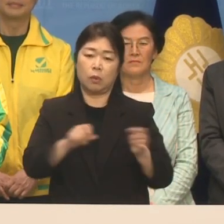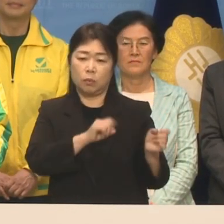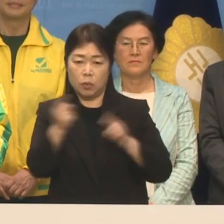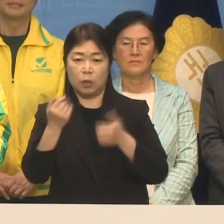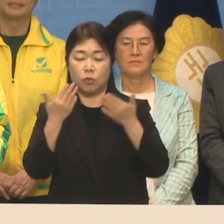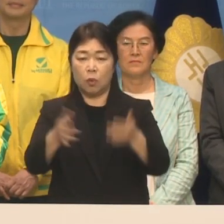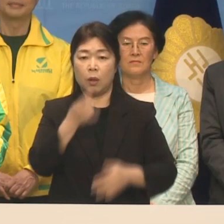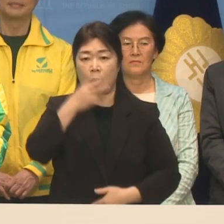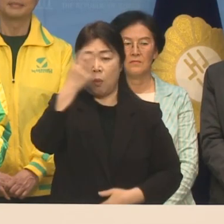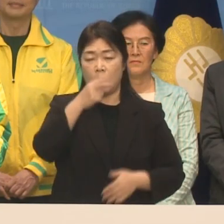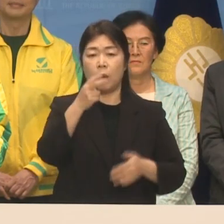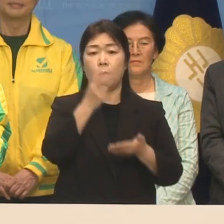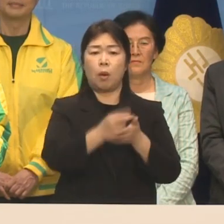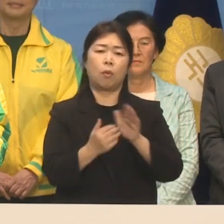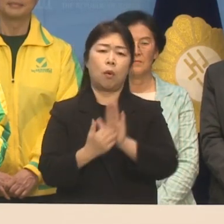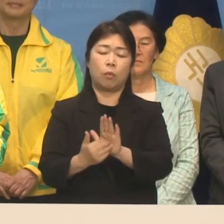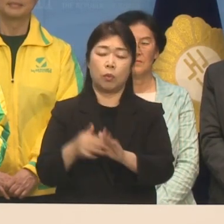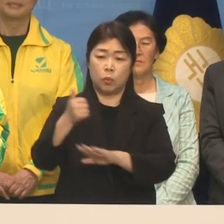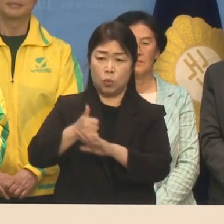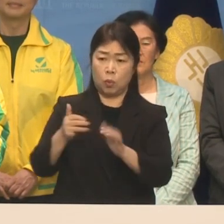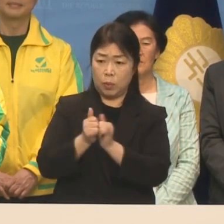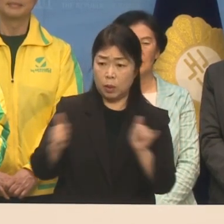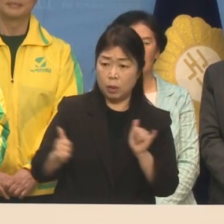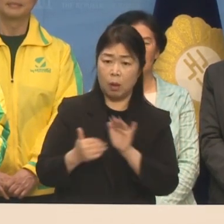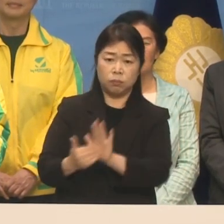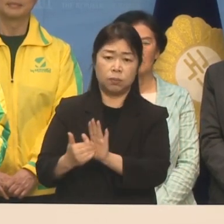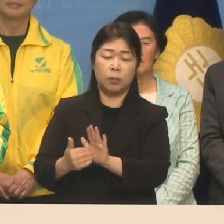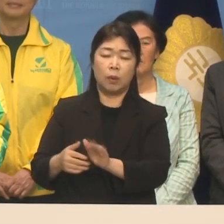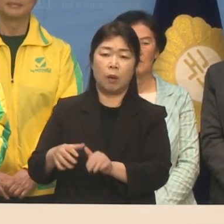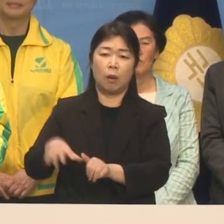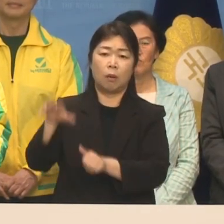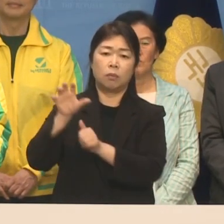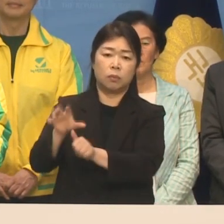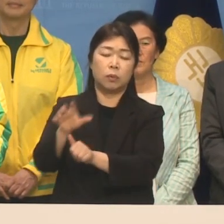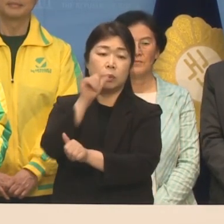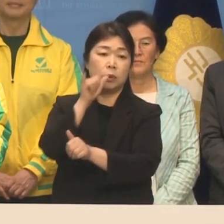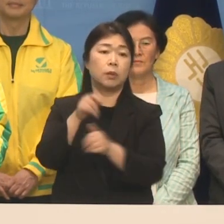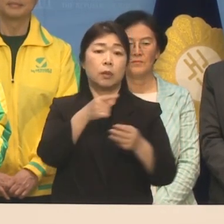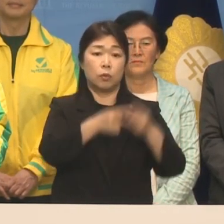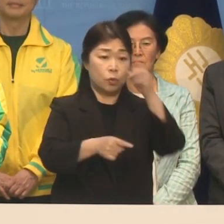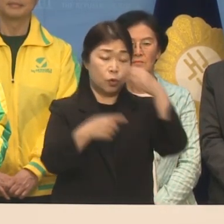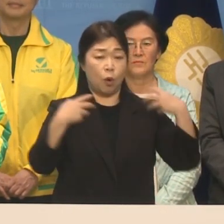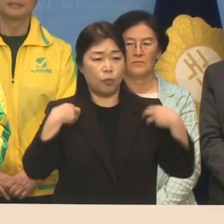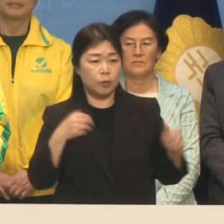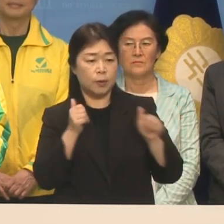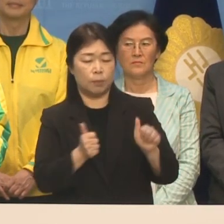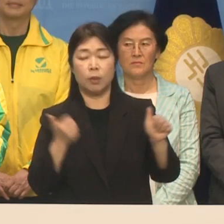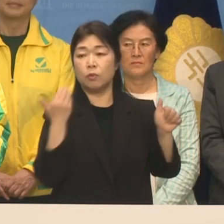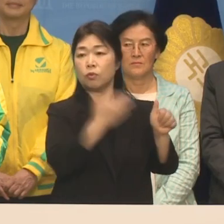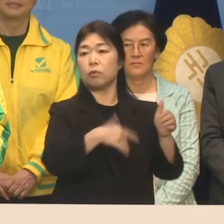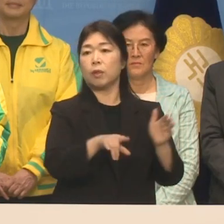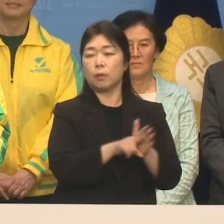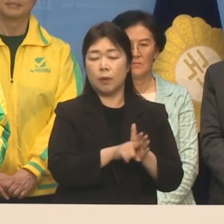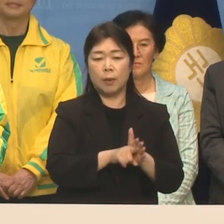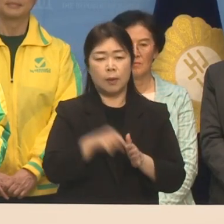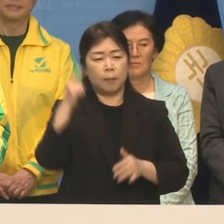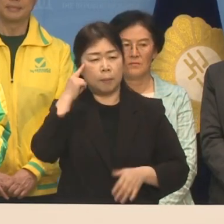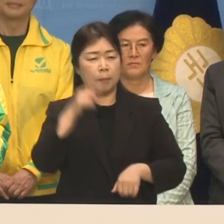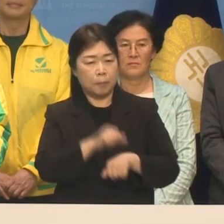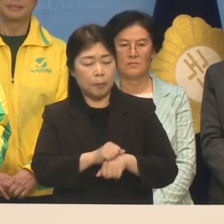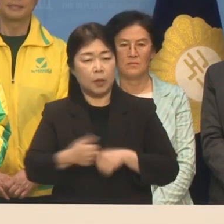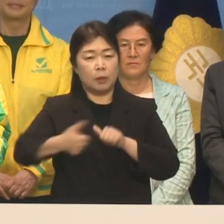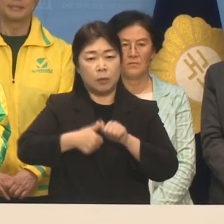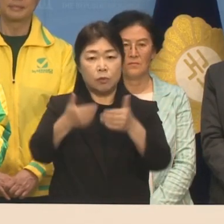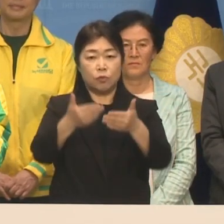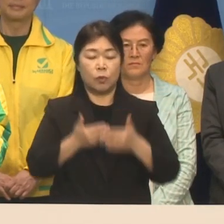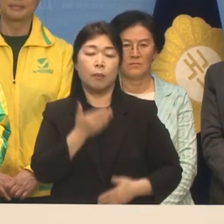양곡관리법 거부, 농민 홀대로 일관하는 윤석열 정권의 심판에 맞설 해안과 고견을